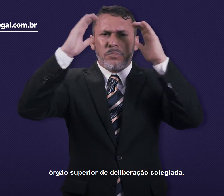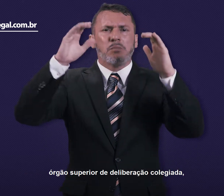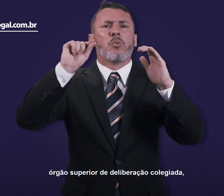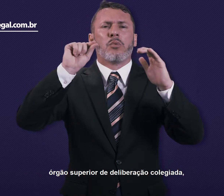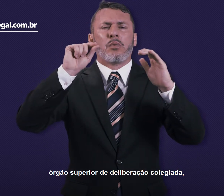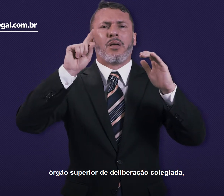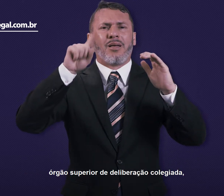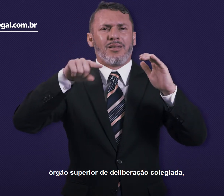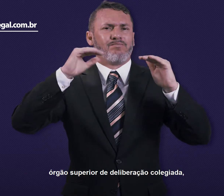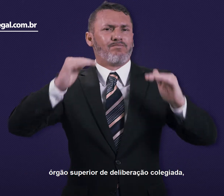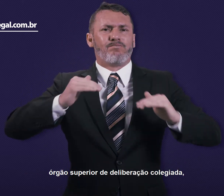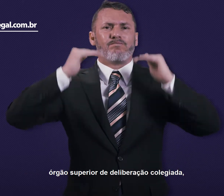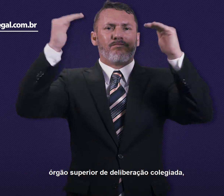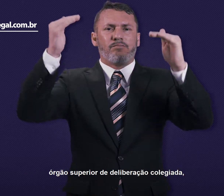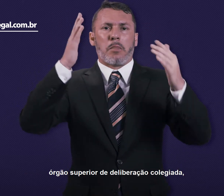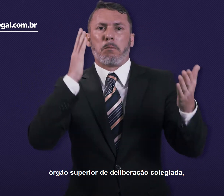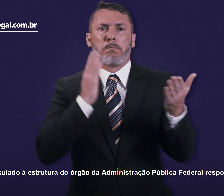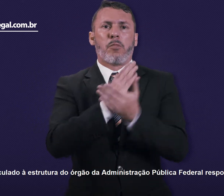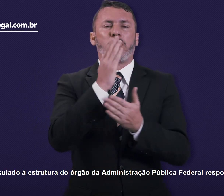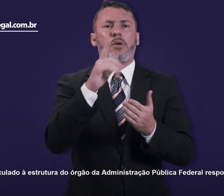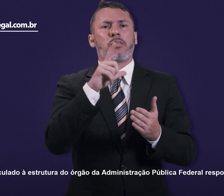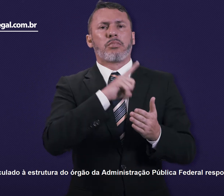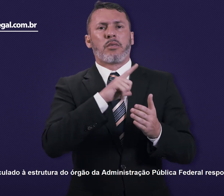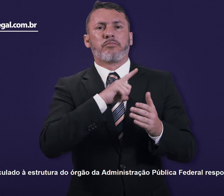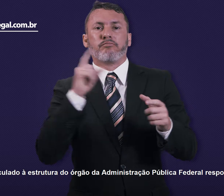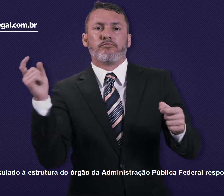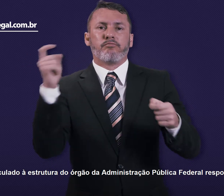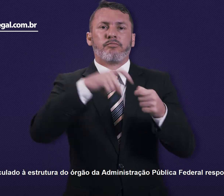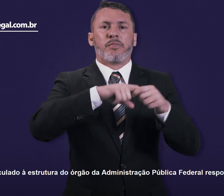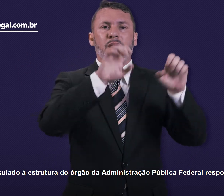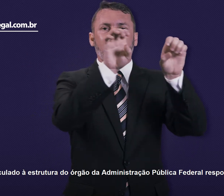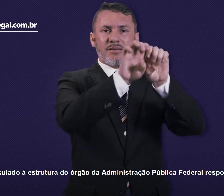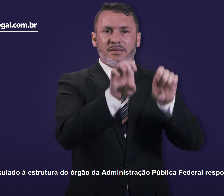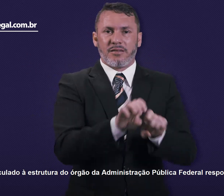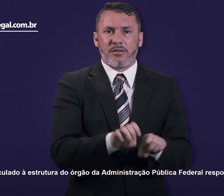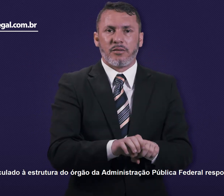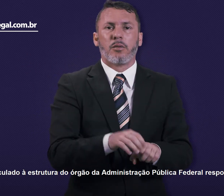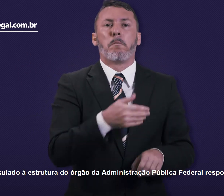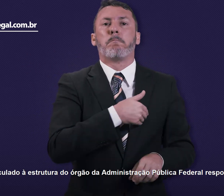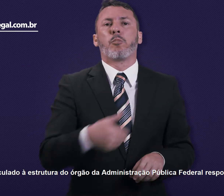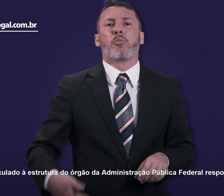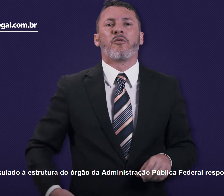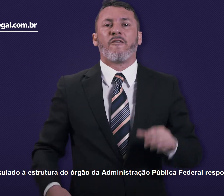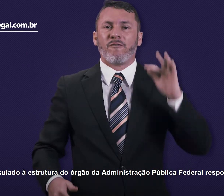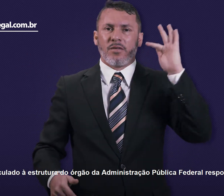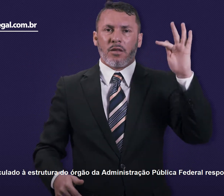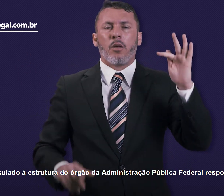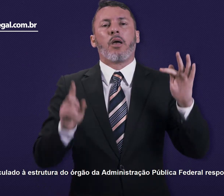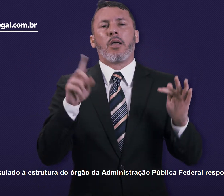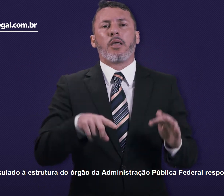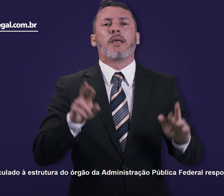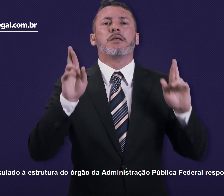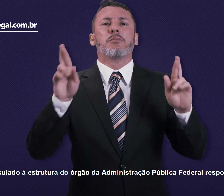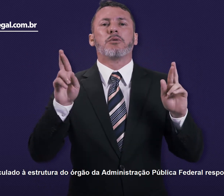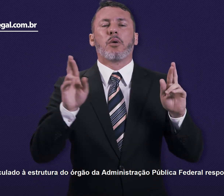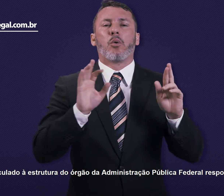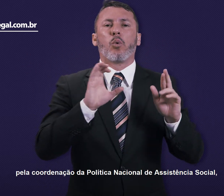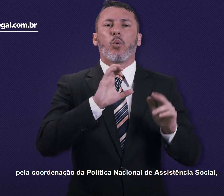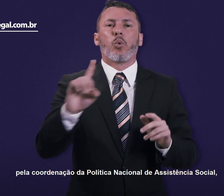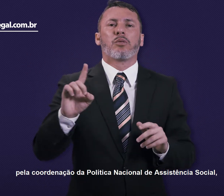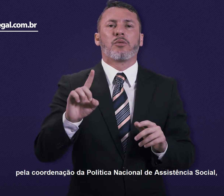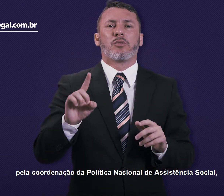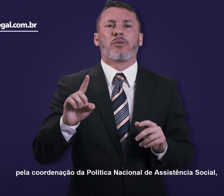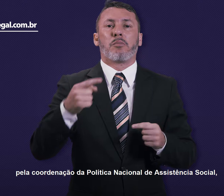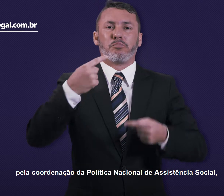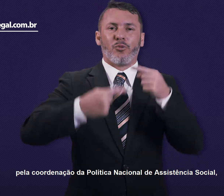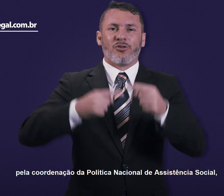órgão superior de deliberação colegiada, vinculado à estrutura do órgão da Administração Pública Federal responsável